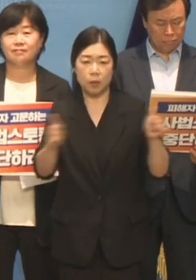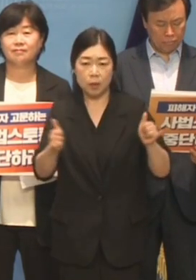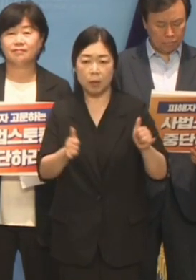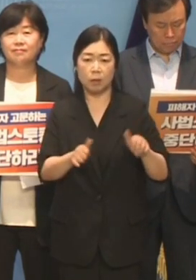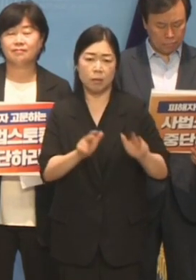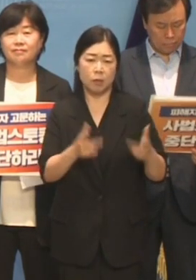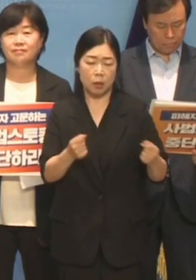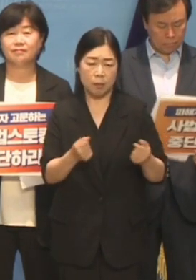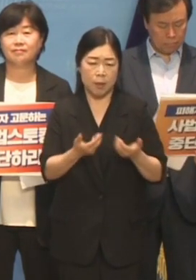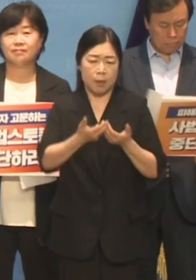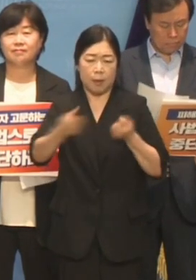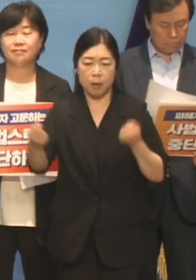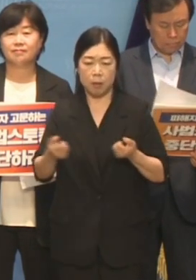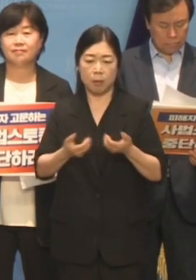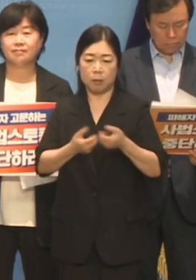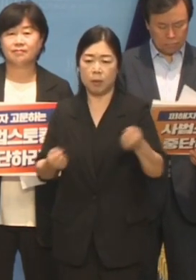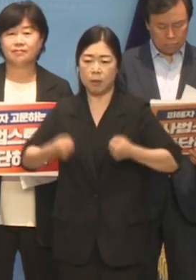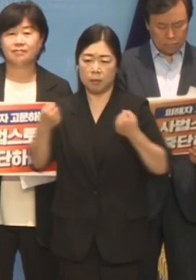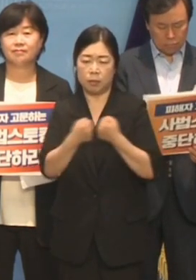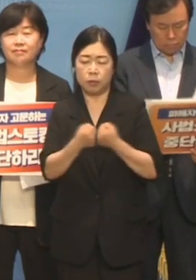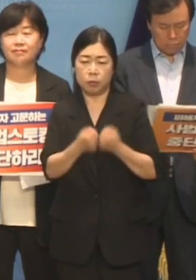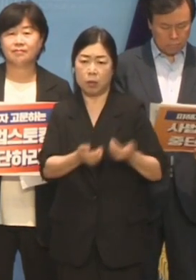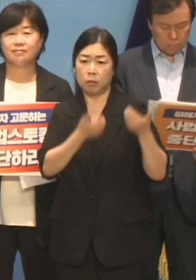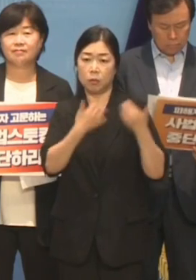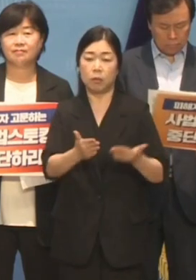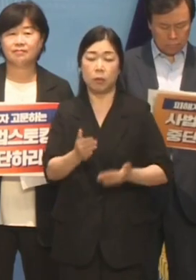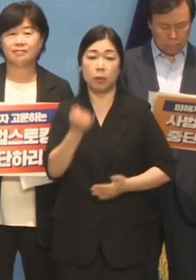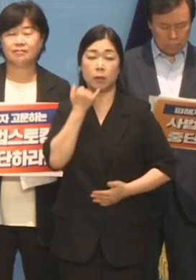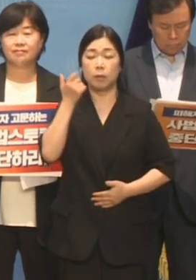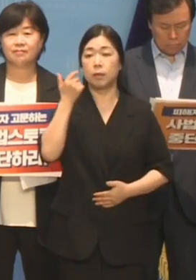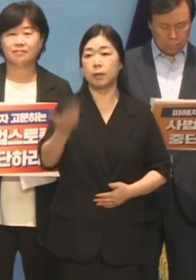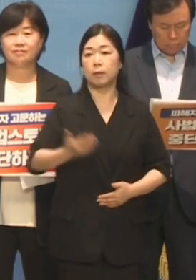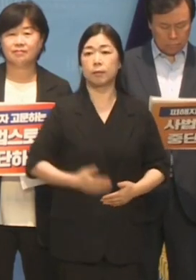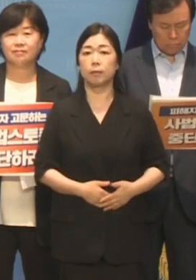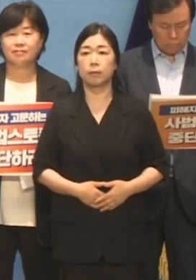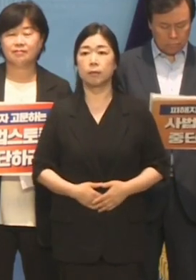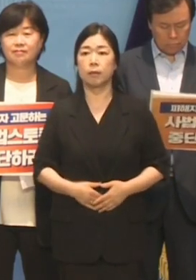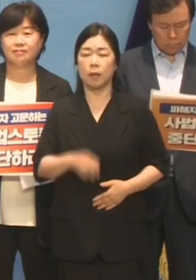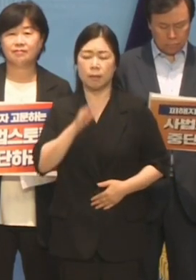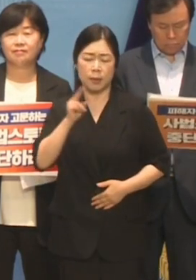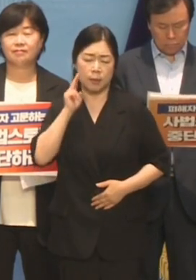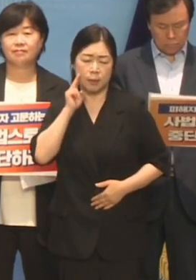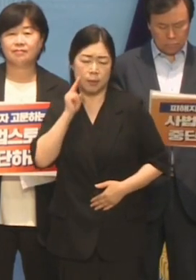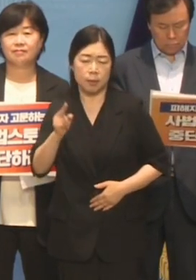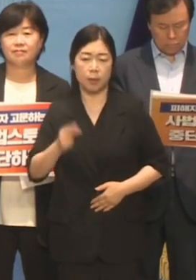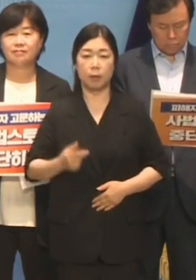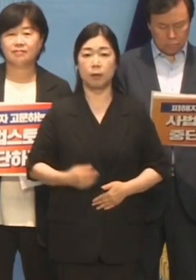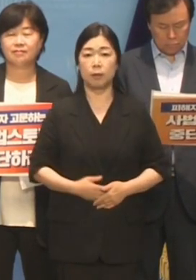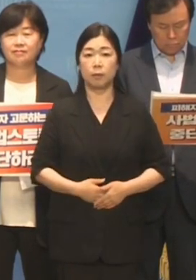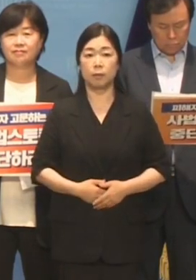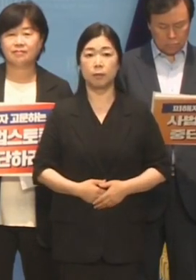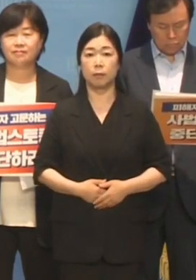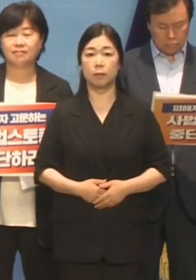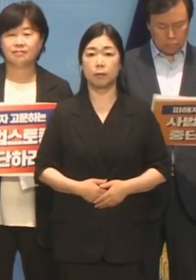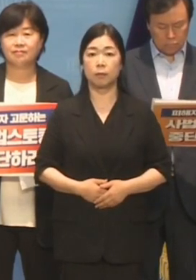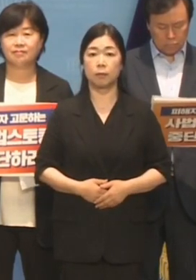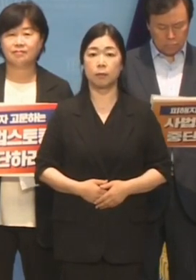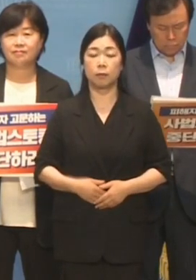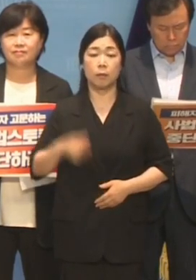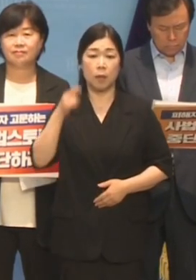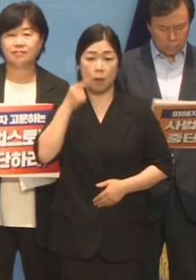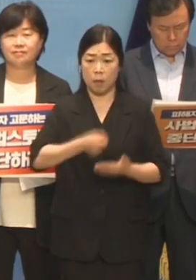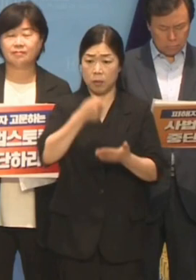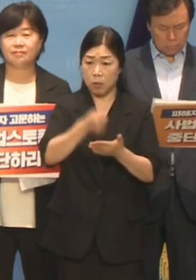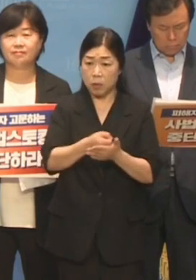국민들을 이렇게 갈라치기 위해서 싸움시켜도 되는 것입니까? 정말 참담합니다.